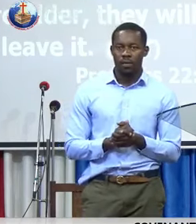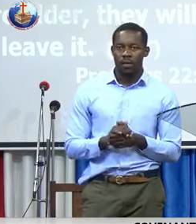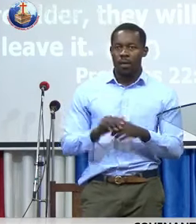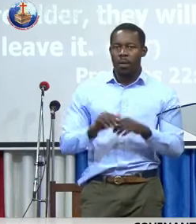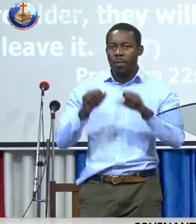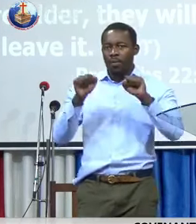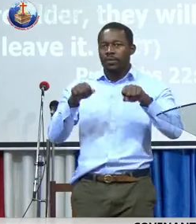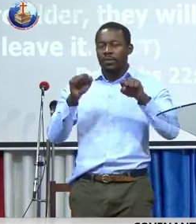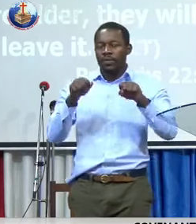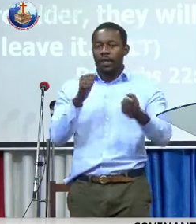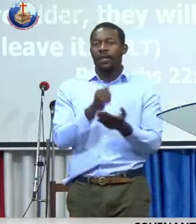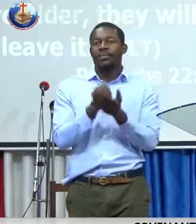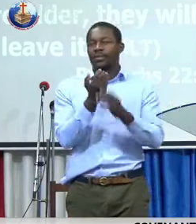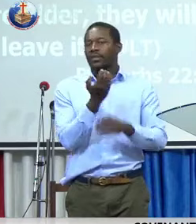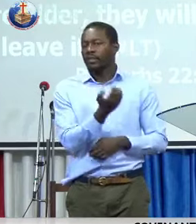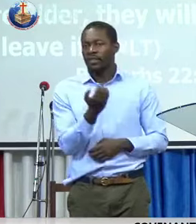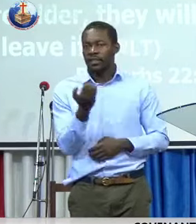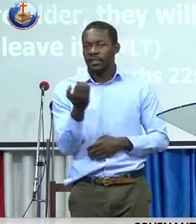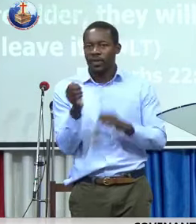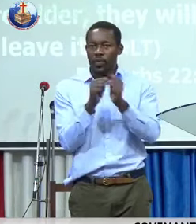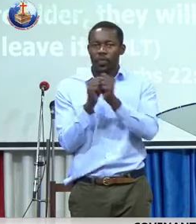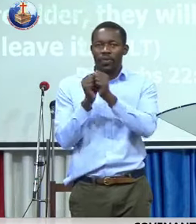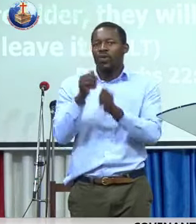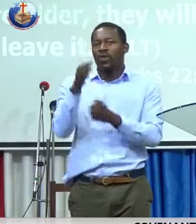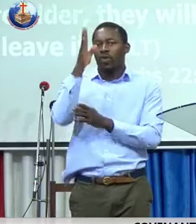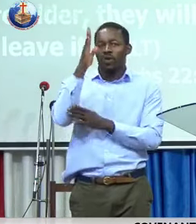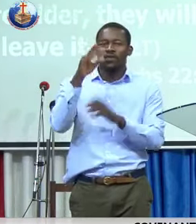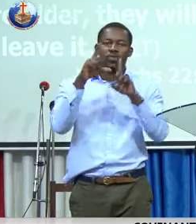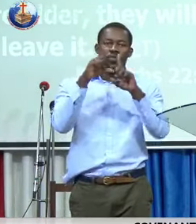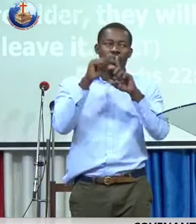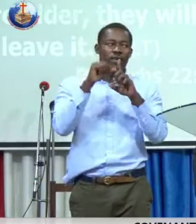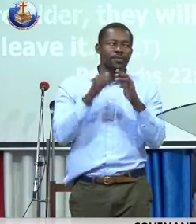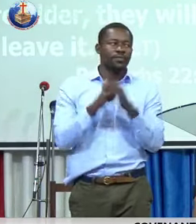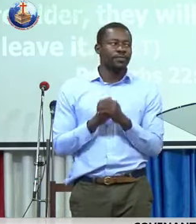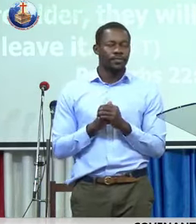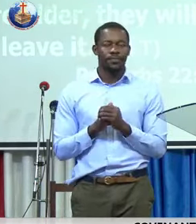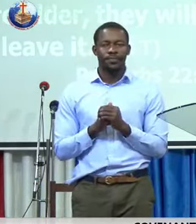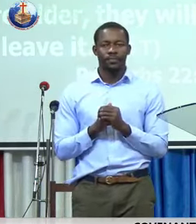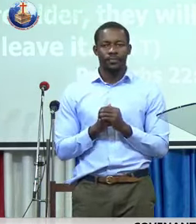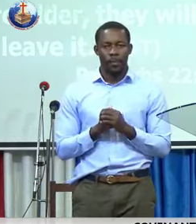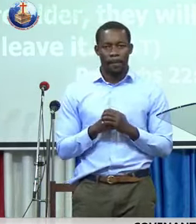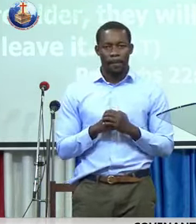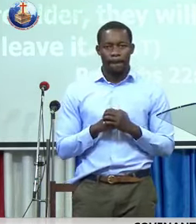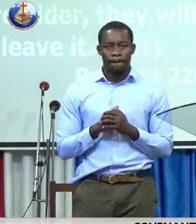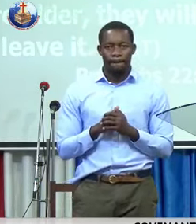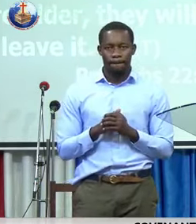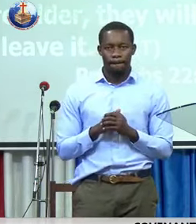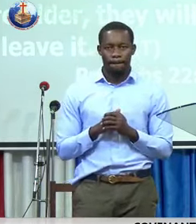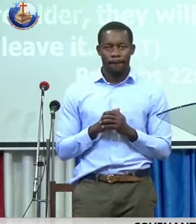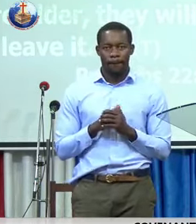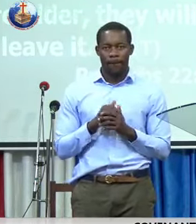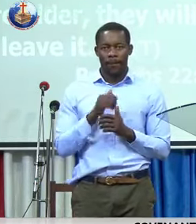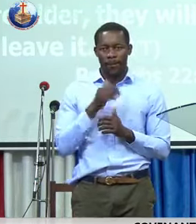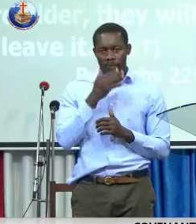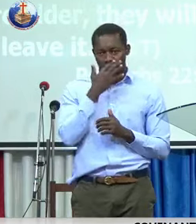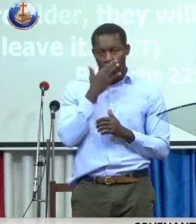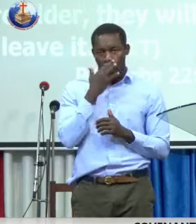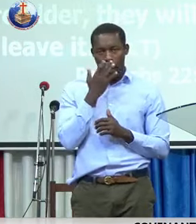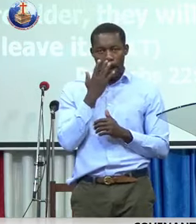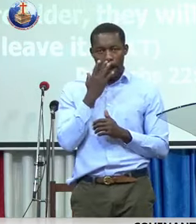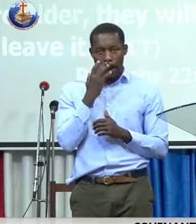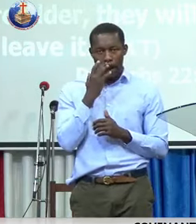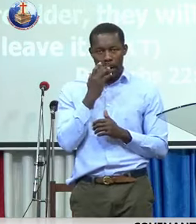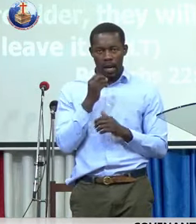of God. Tumekusudiwa kuhakikisha kwamba tunaridhisha ile hali ya kutaka kujua kwa mtoto, tunawaridhisha na neno la Mungu.